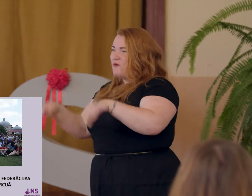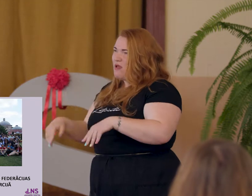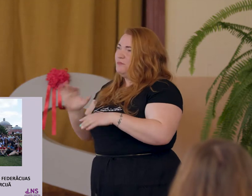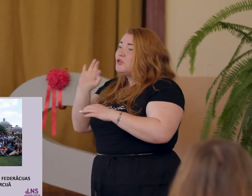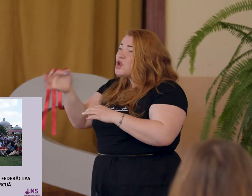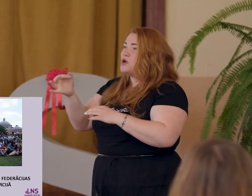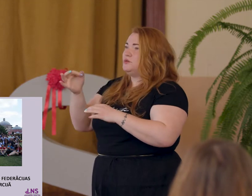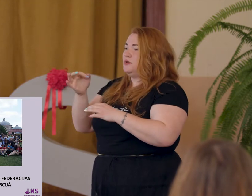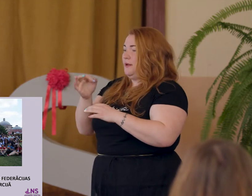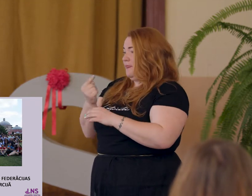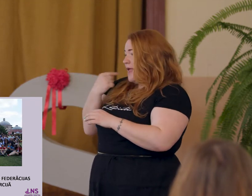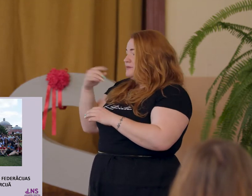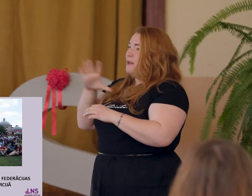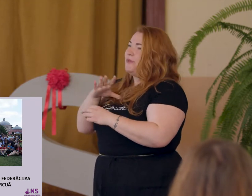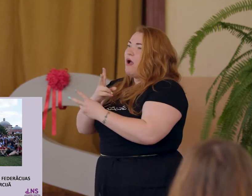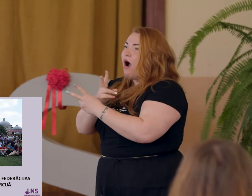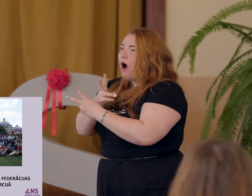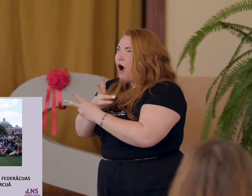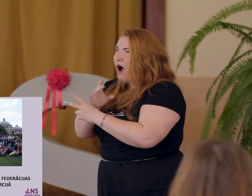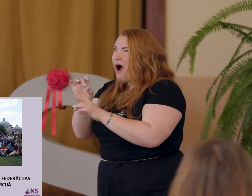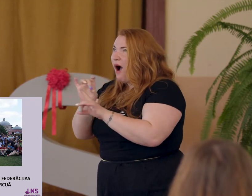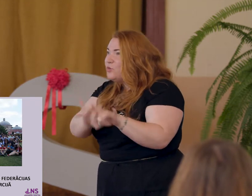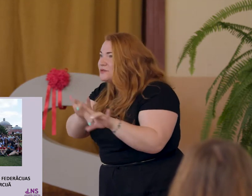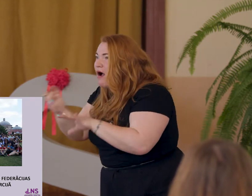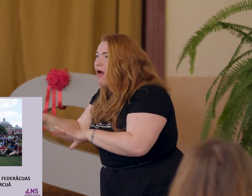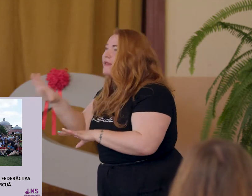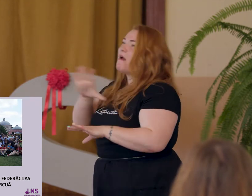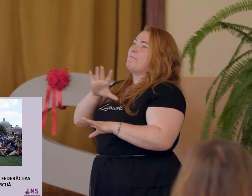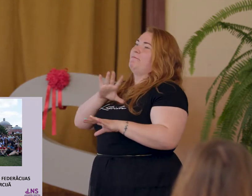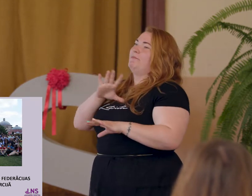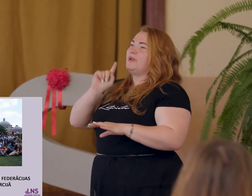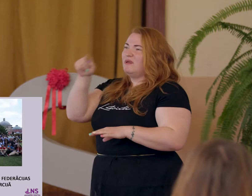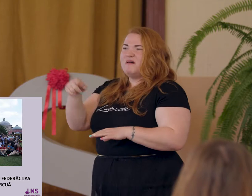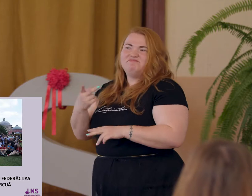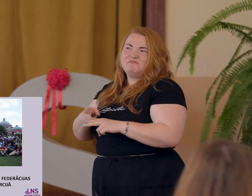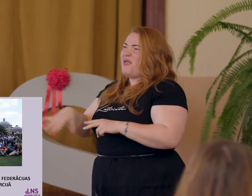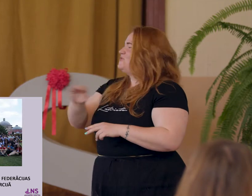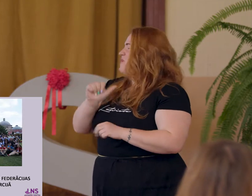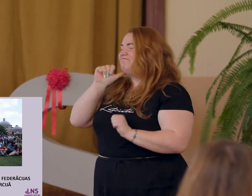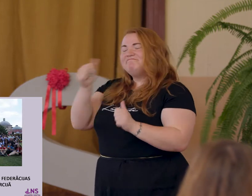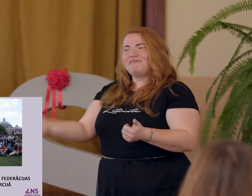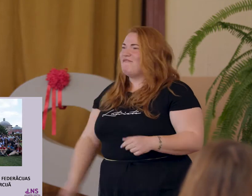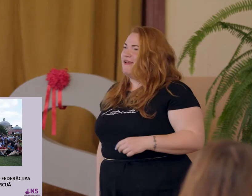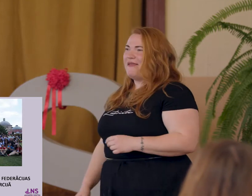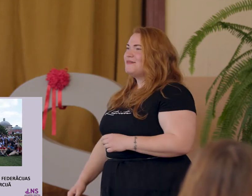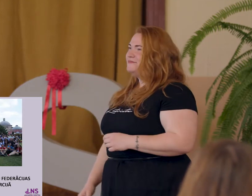ka tuvākā laikā, varbūt tiešām, bet nesen arī bija Austrālijā un arī mēs